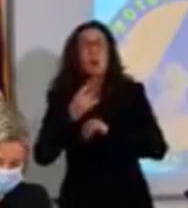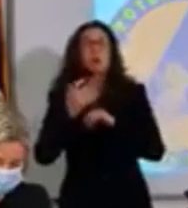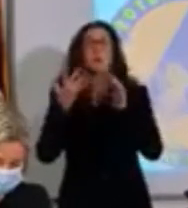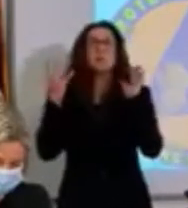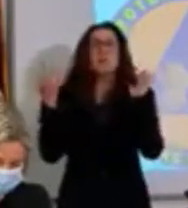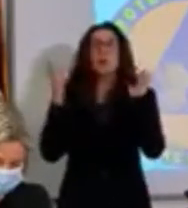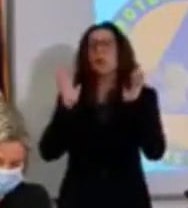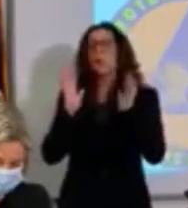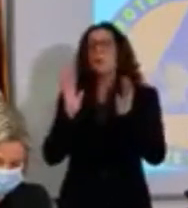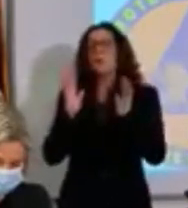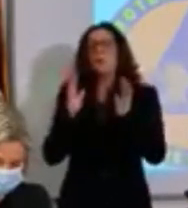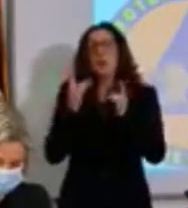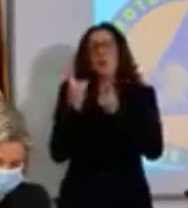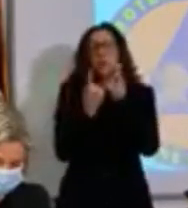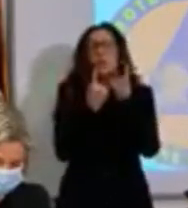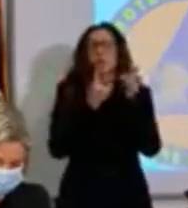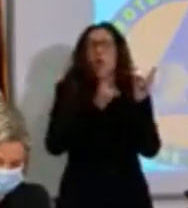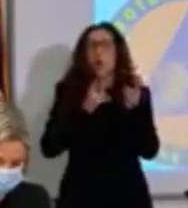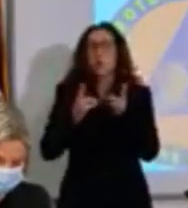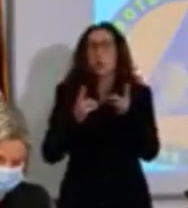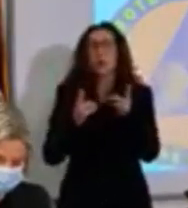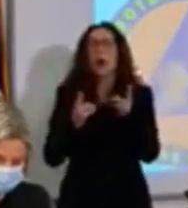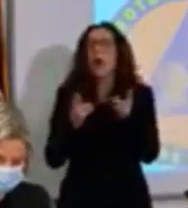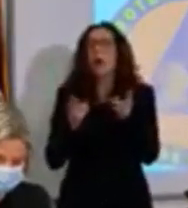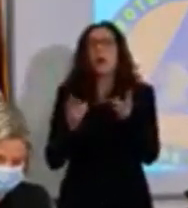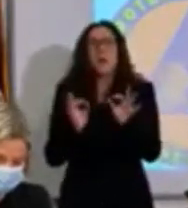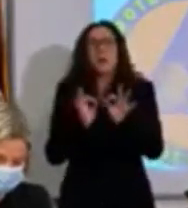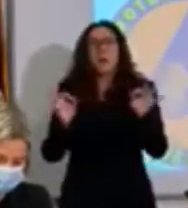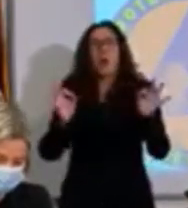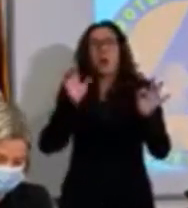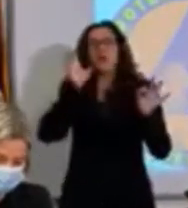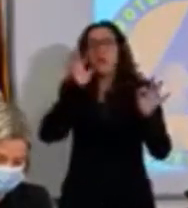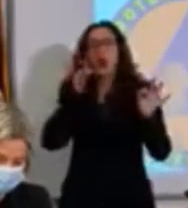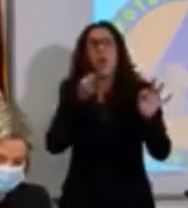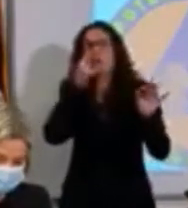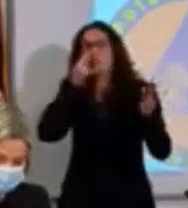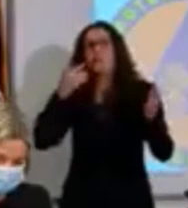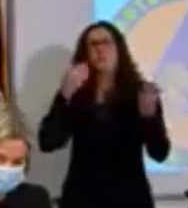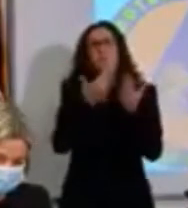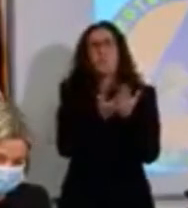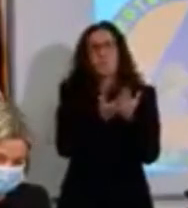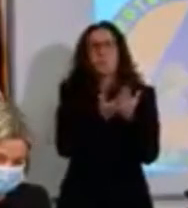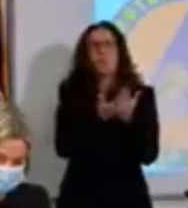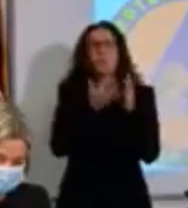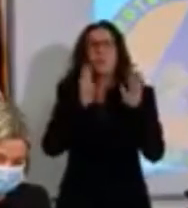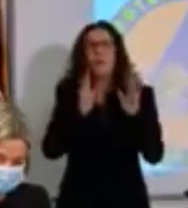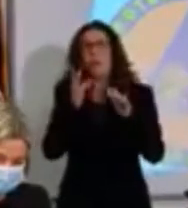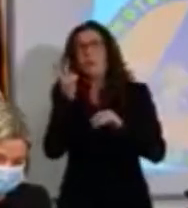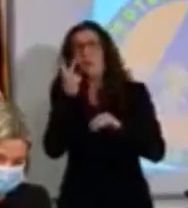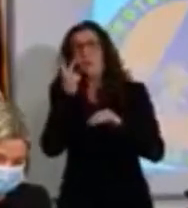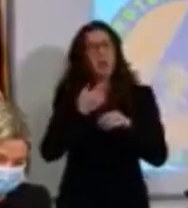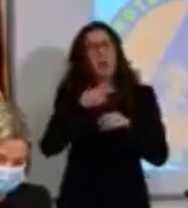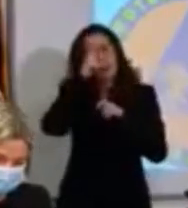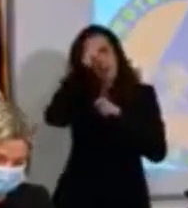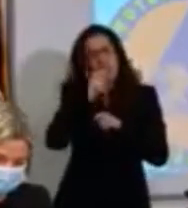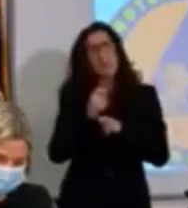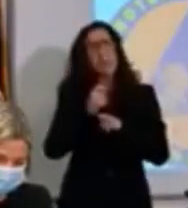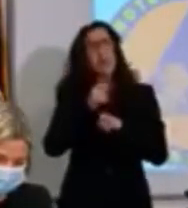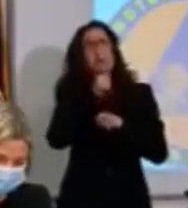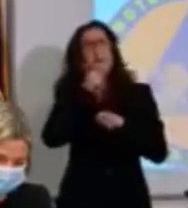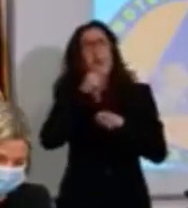c'è il giallo ci sta tutto fino in fondo se dovessimo valutare quello che accade fuori mi sa che qualche dubbio ci viene